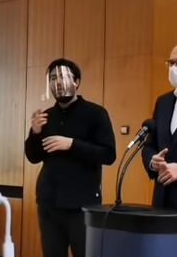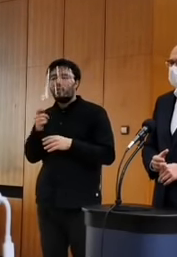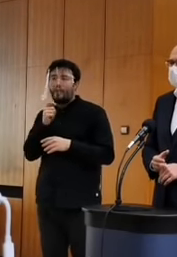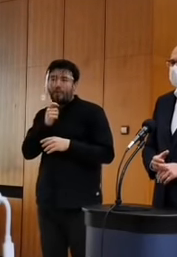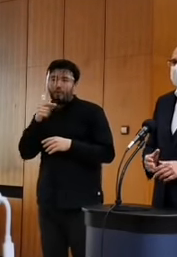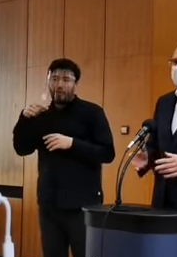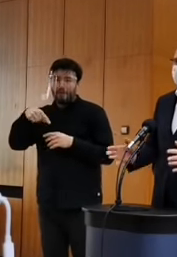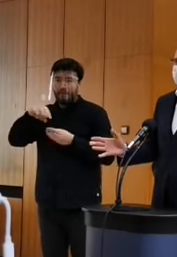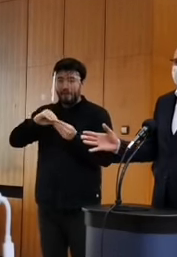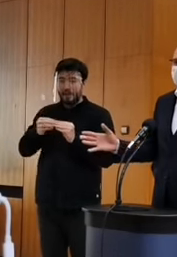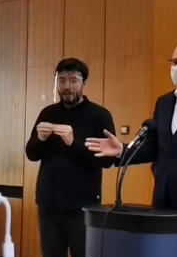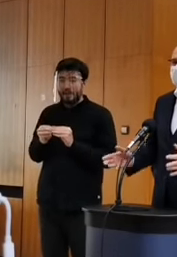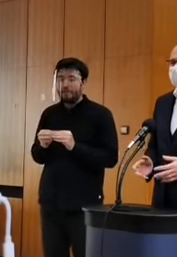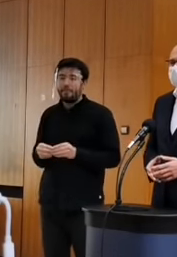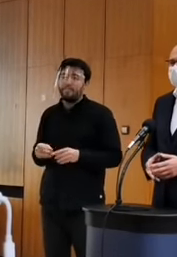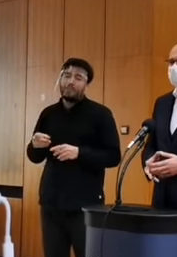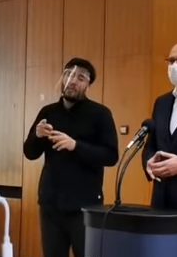aj